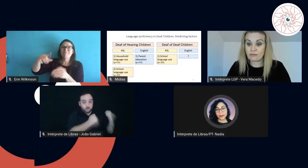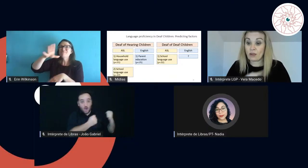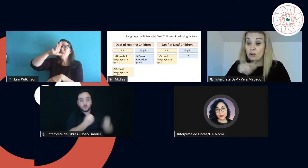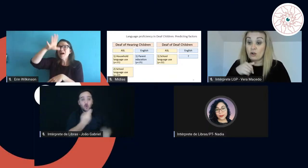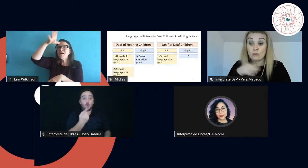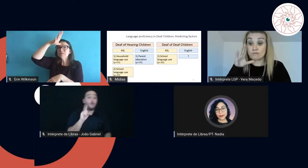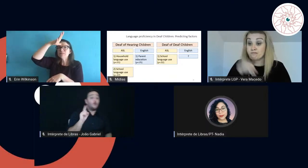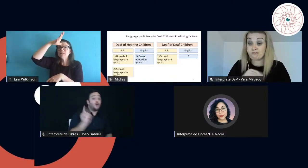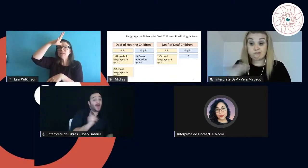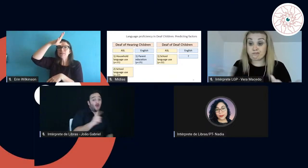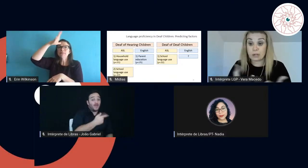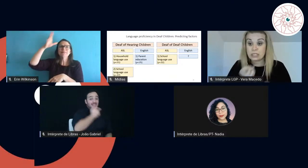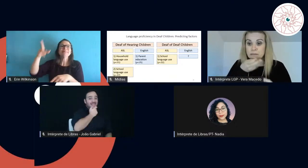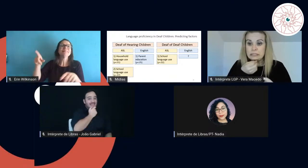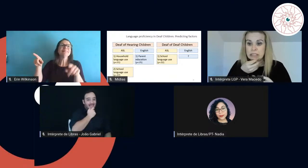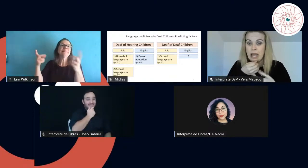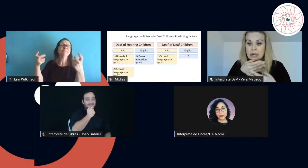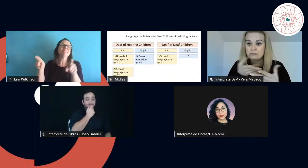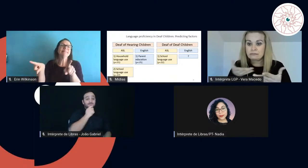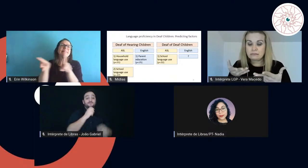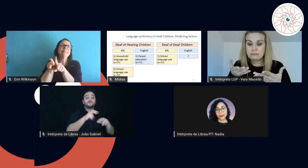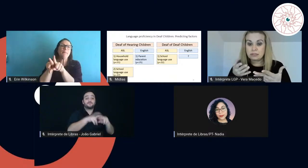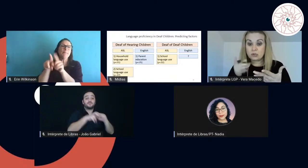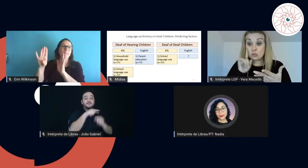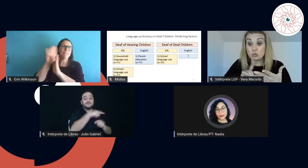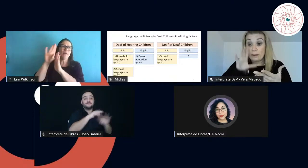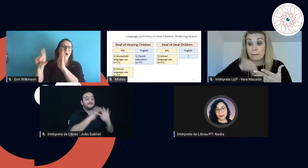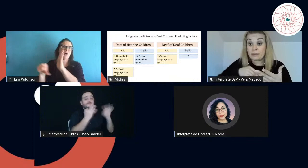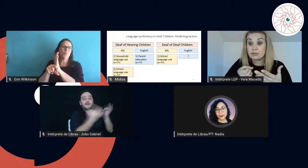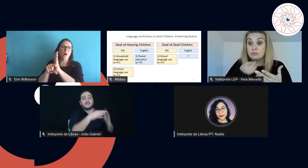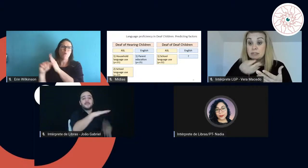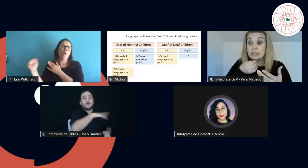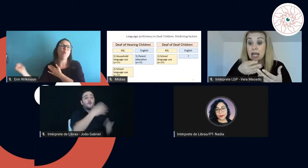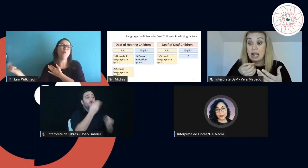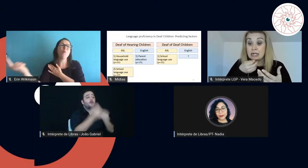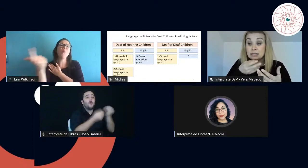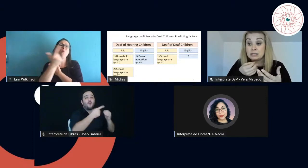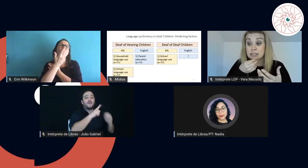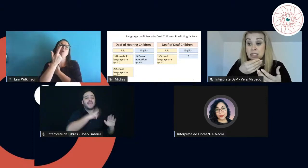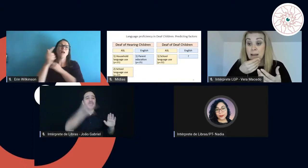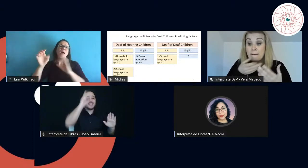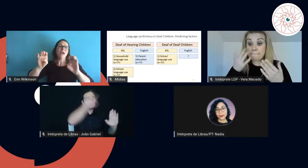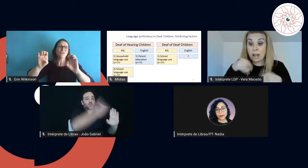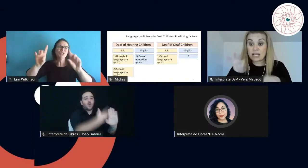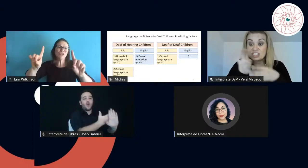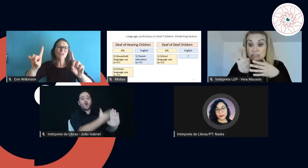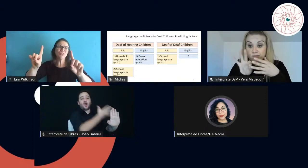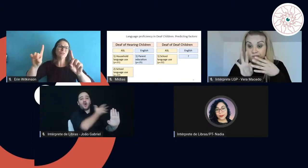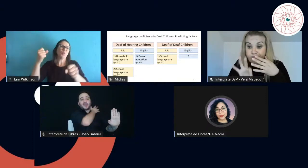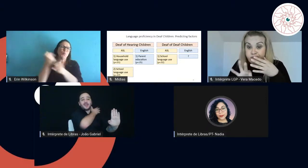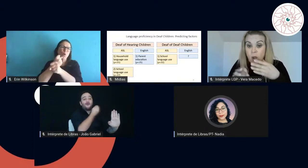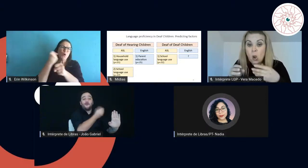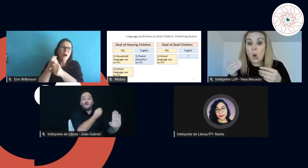Nós não sabemos explicar de maneira mais detalhada como é como se dá